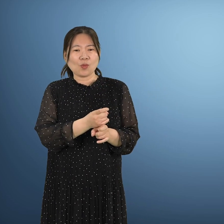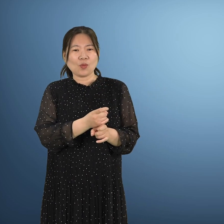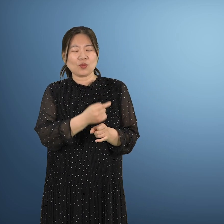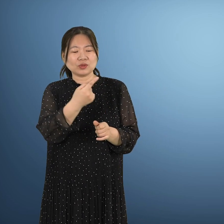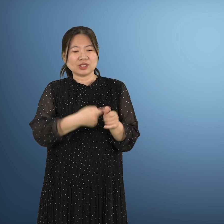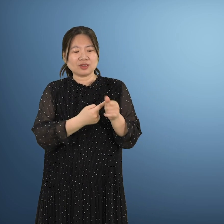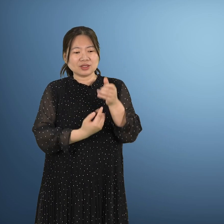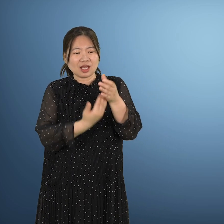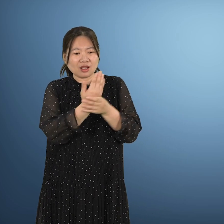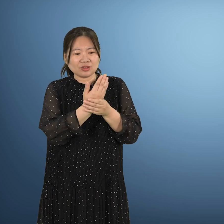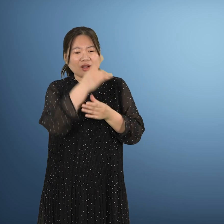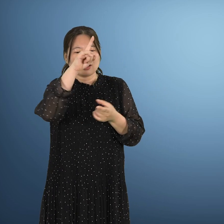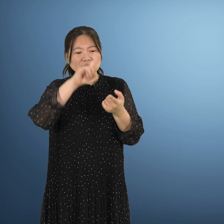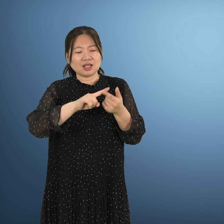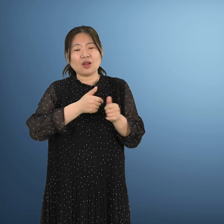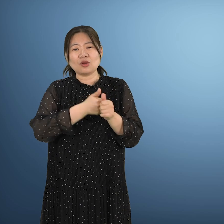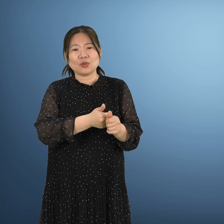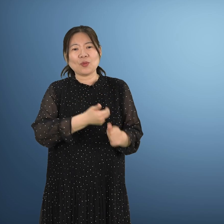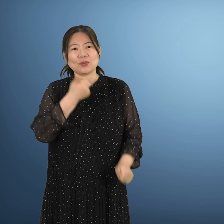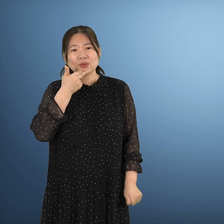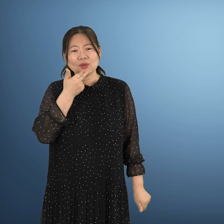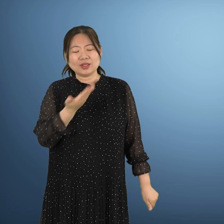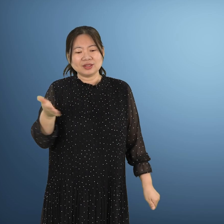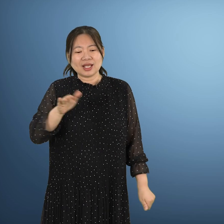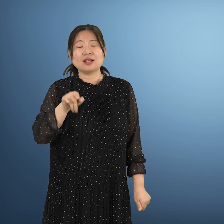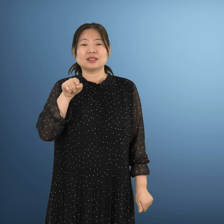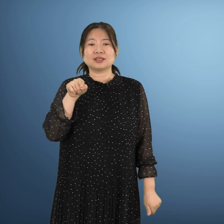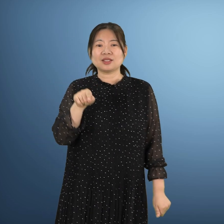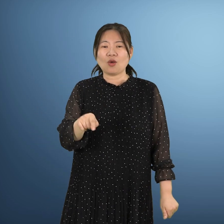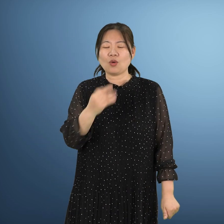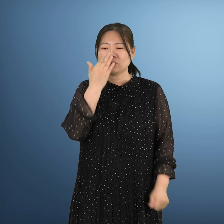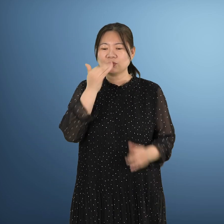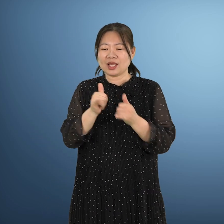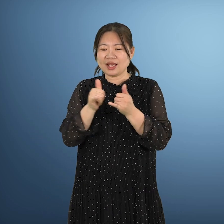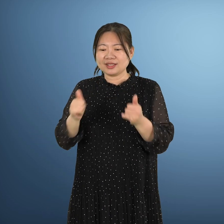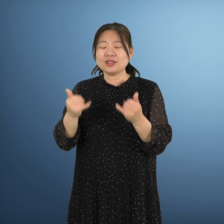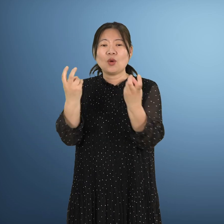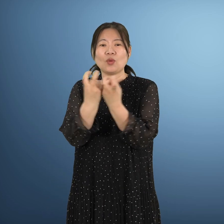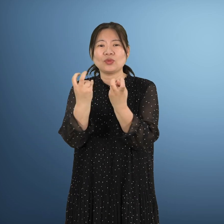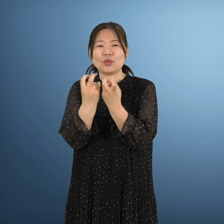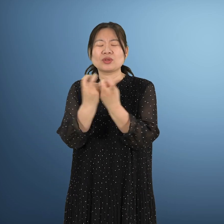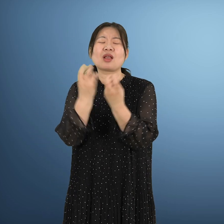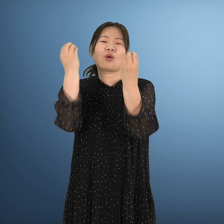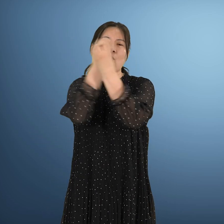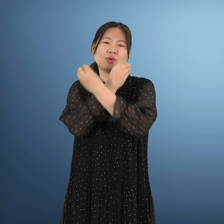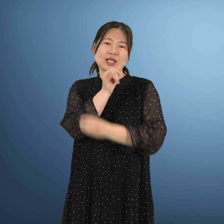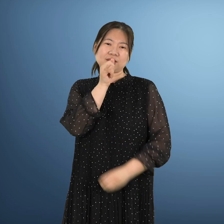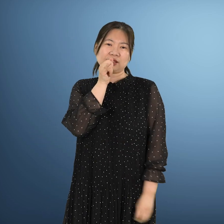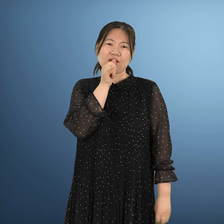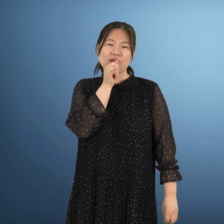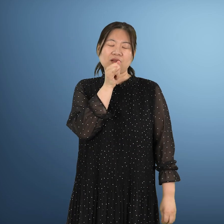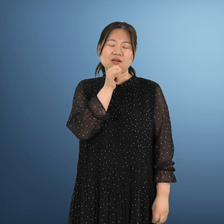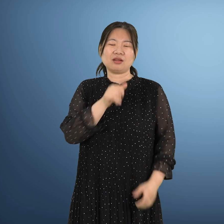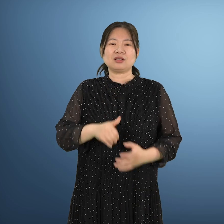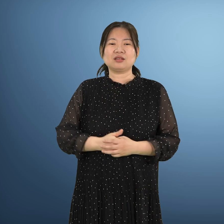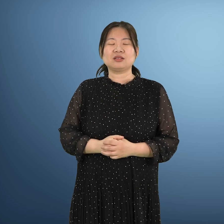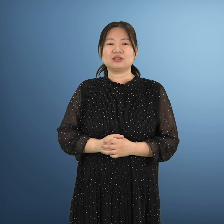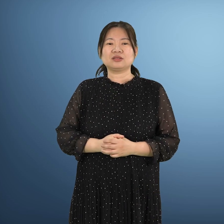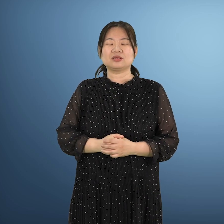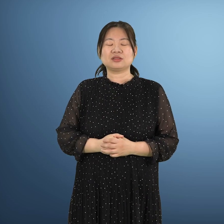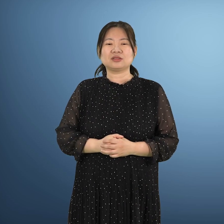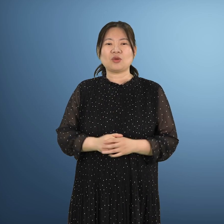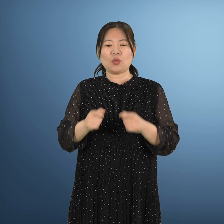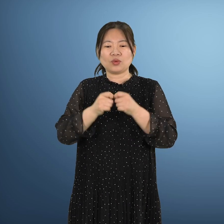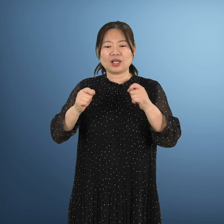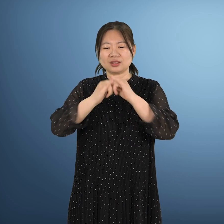그렇게 되질 않는다는 거죠. 그런데 이것을 유대인들이 어떻게 오해를 가지고